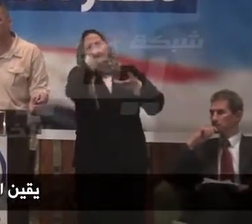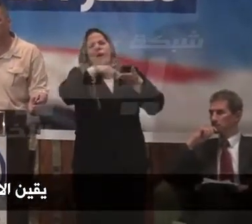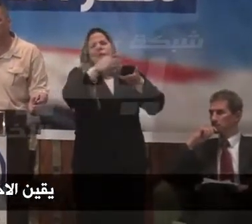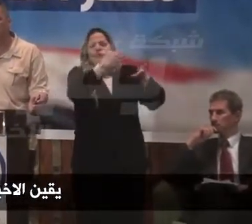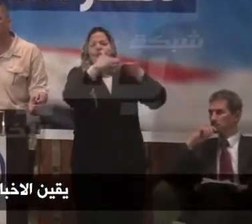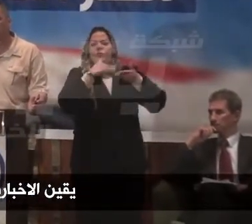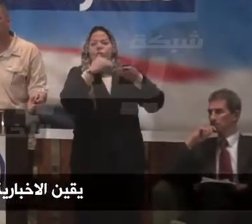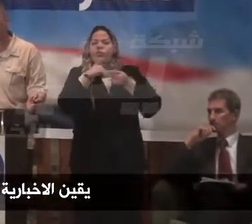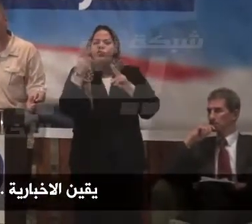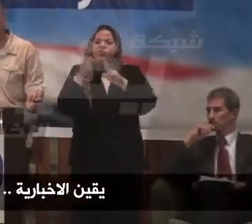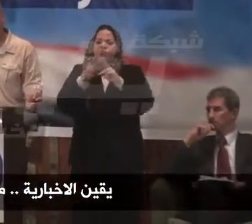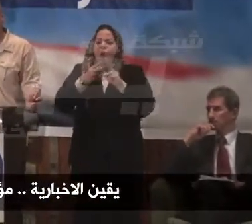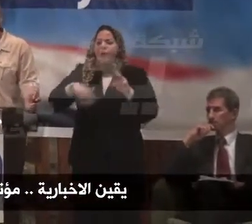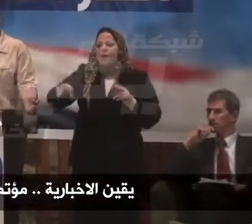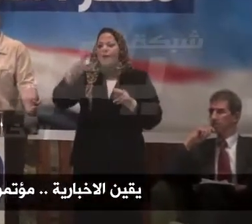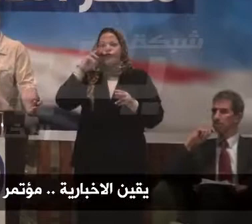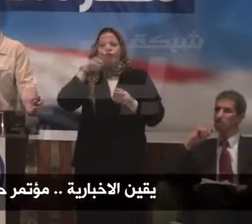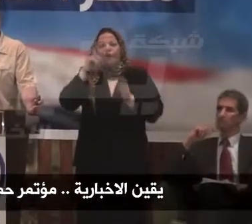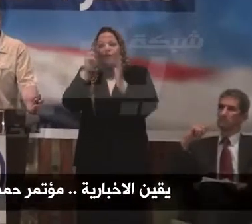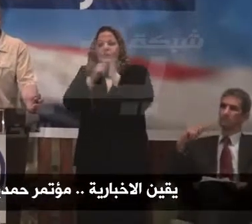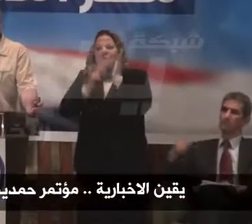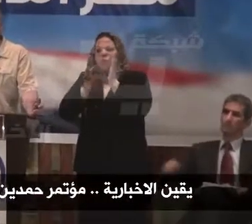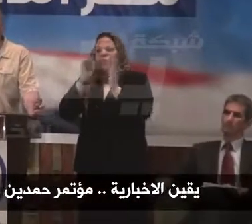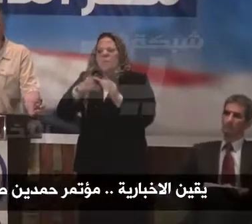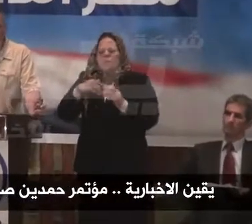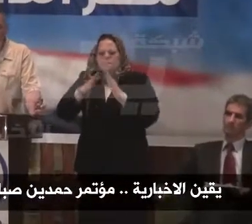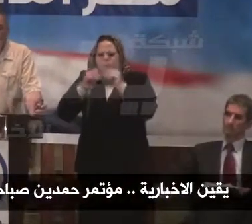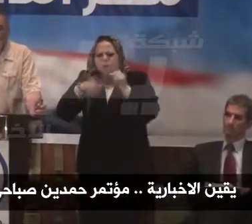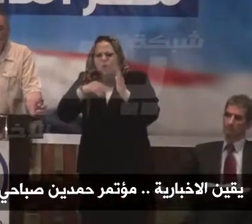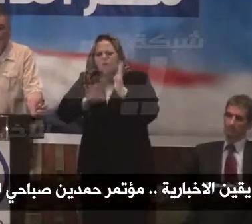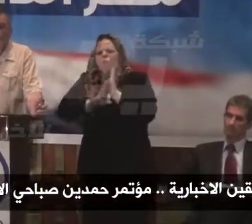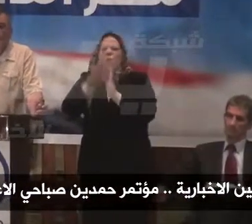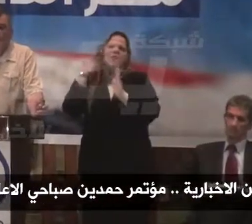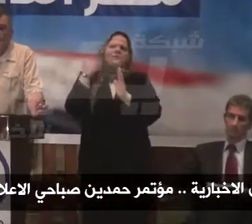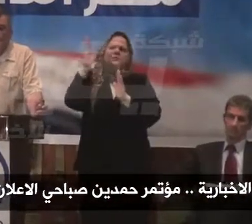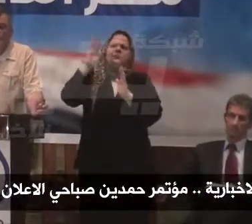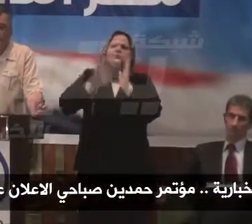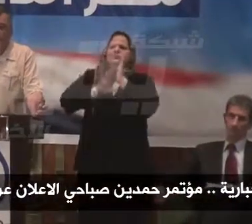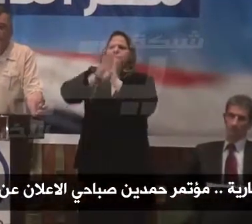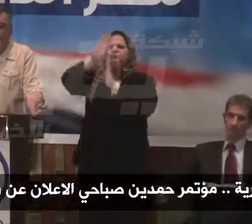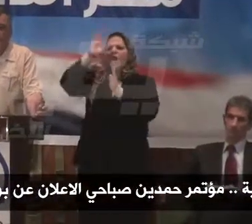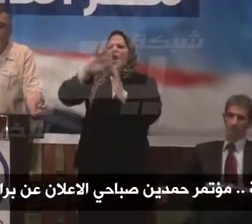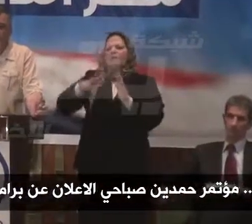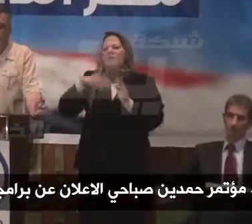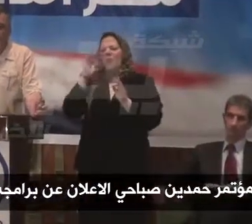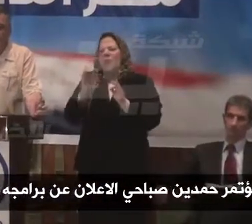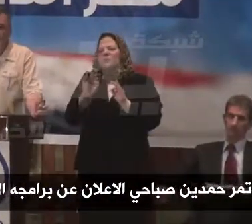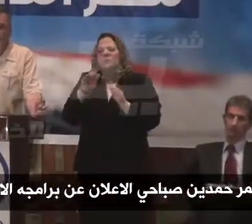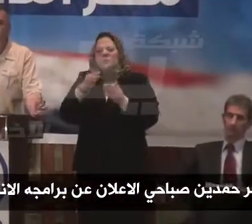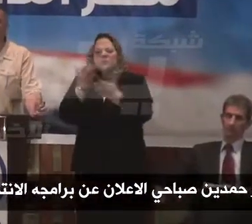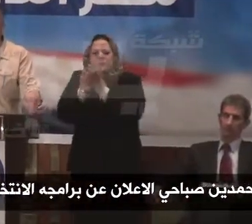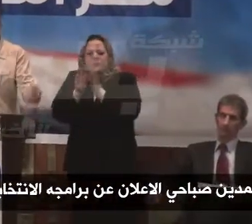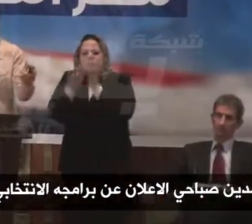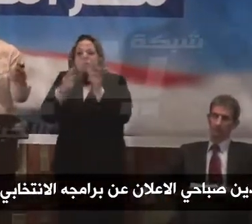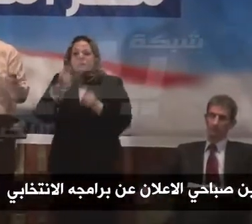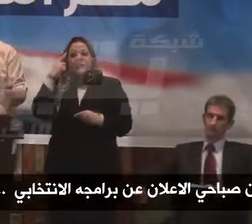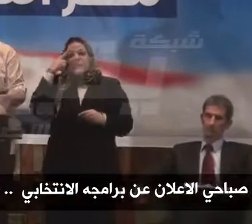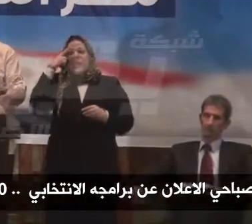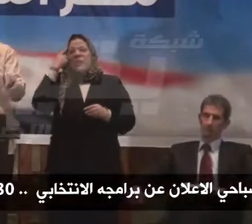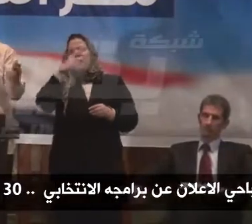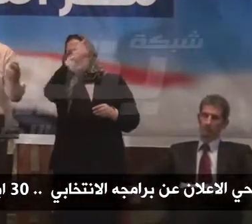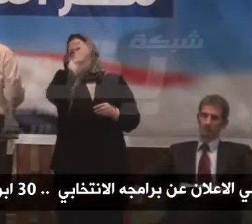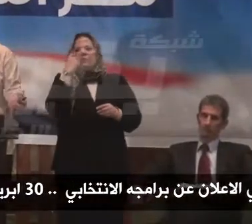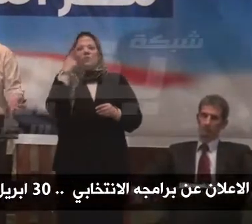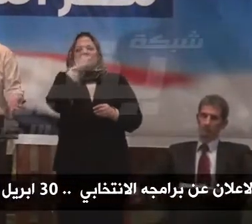هذا شعب مفروض ان له تاريخ عظيم، وهذا بلد رائد في كل المجالات. الصين التي